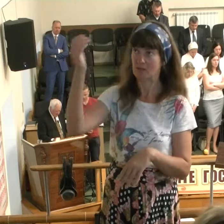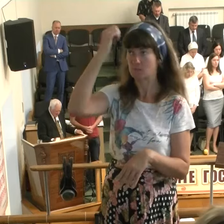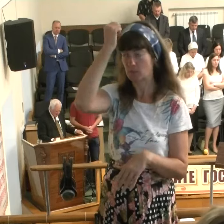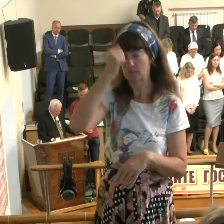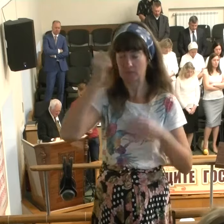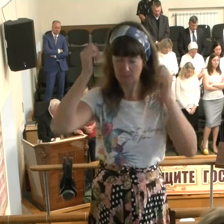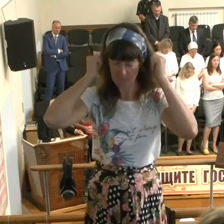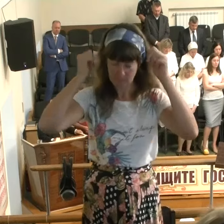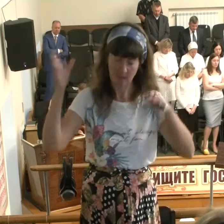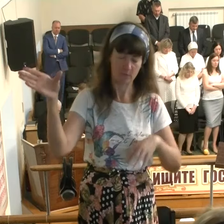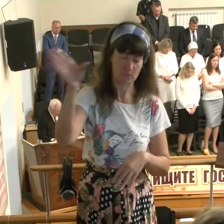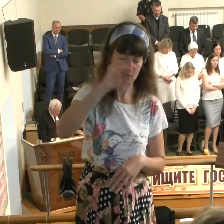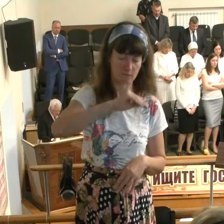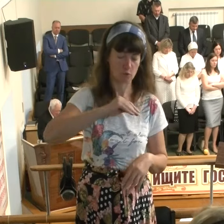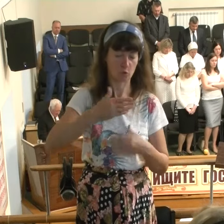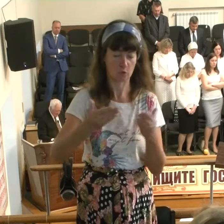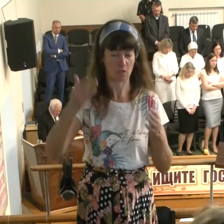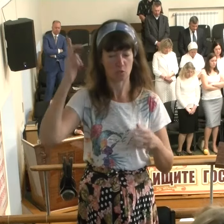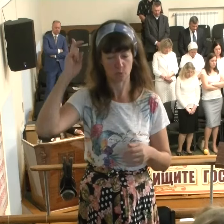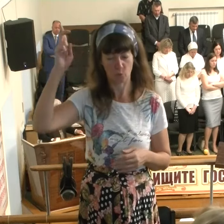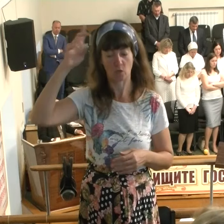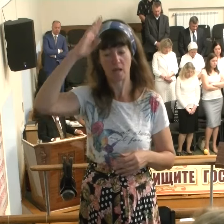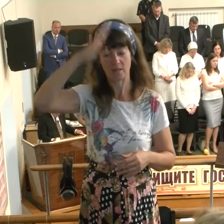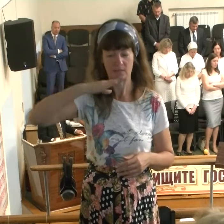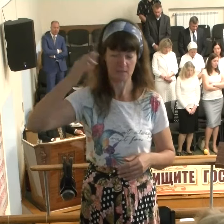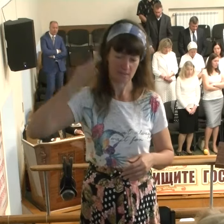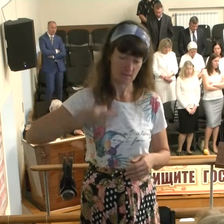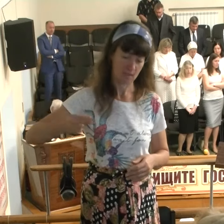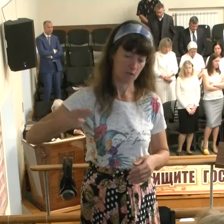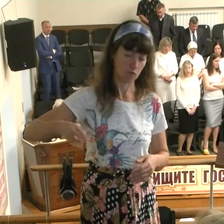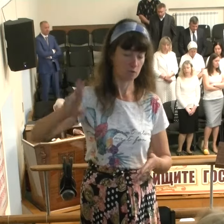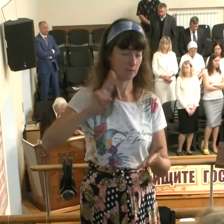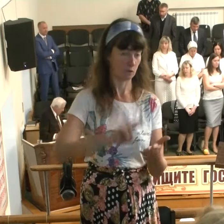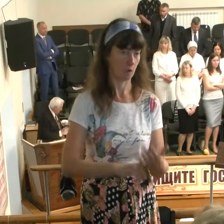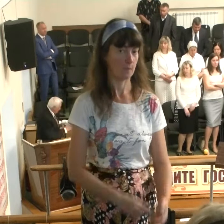Бог. Отец, Сын и Дух Святой. Аминь.